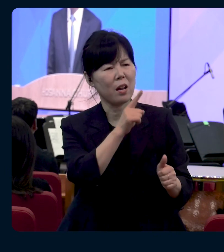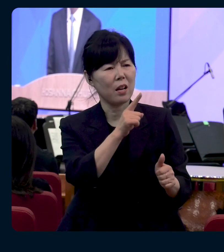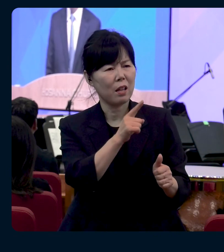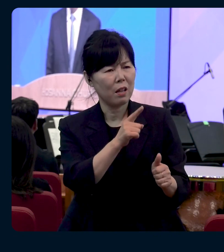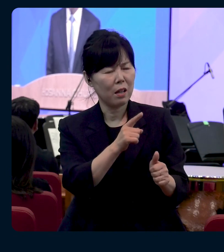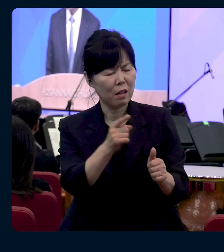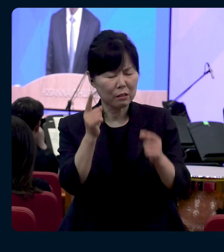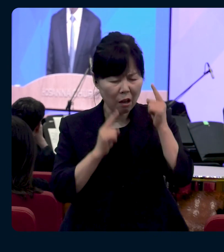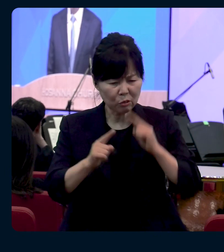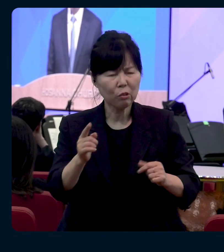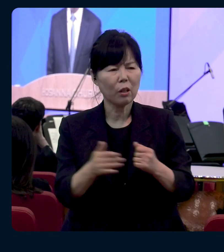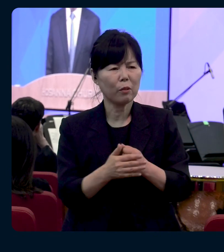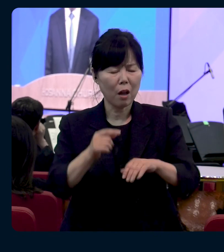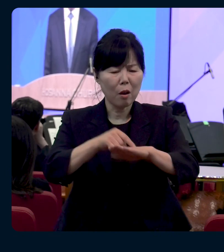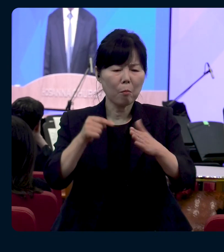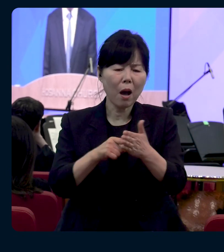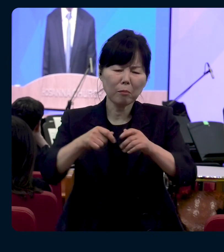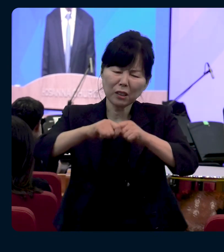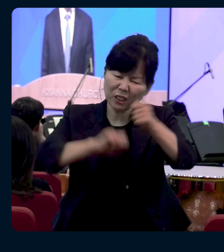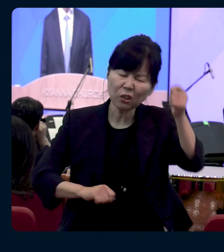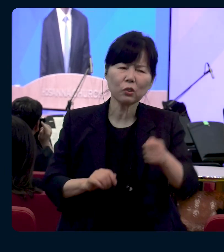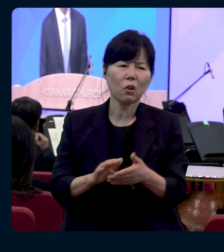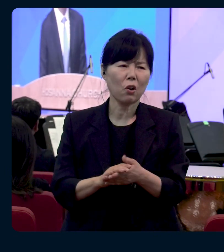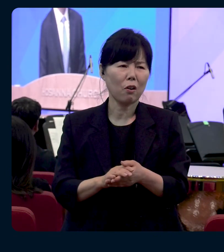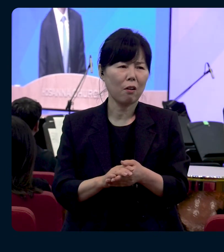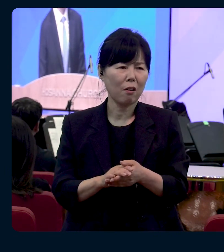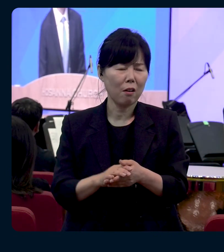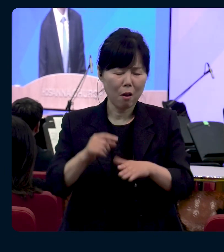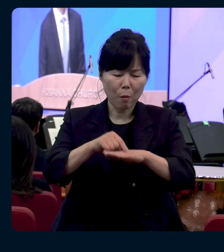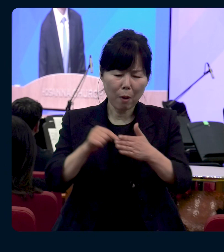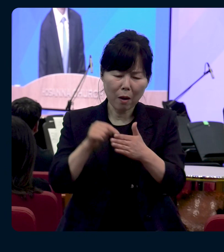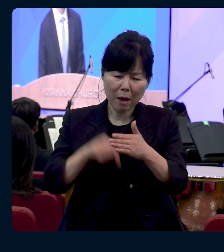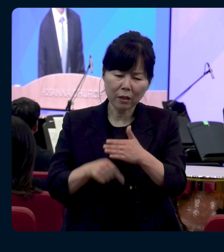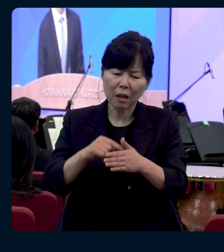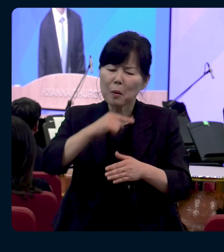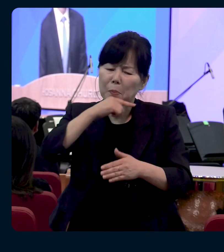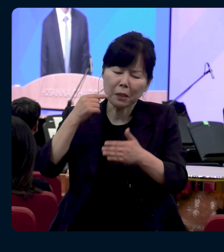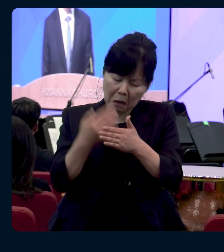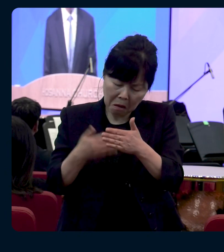그 중심에서 피가 흐르는데 어떻게 그게 폭력이 아닙니까? 그게 폭력이죠.